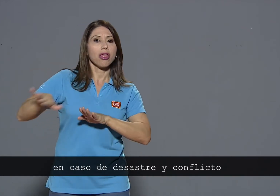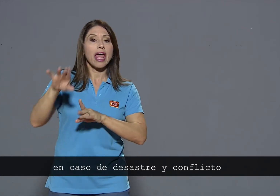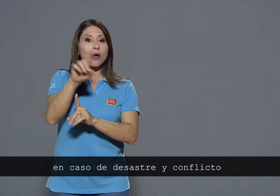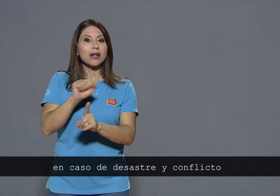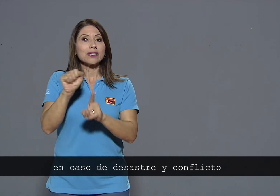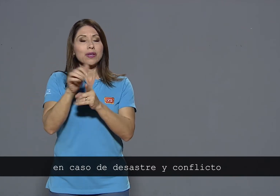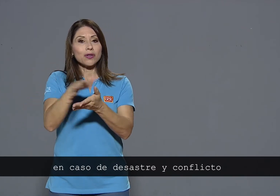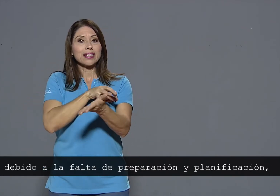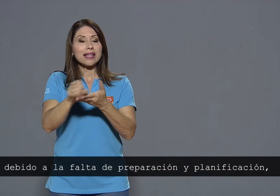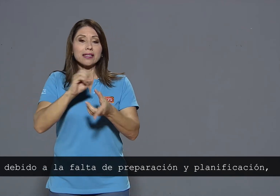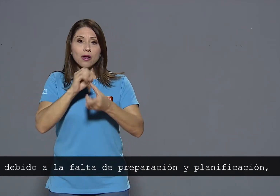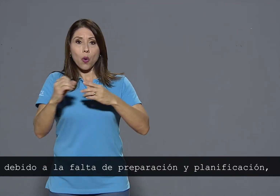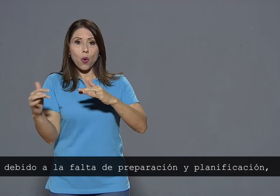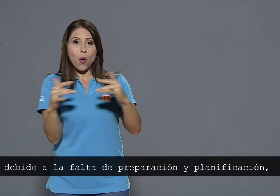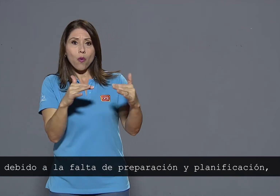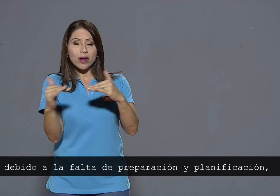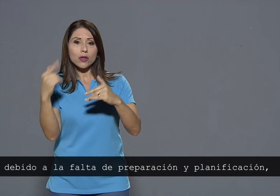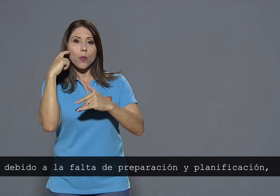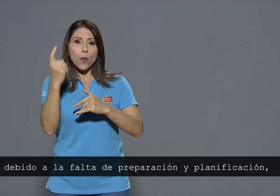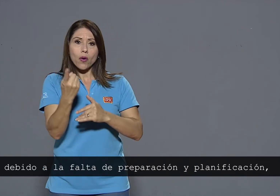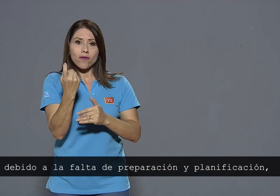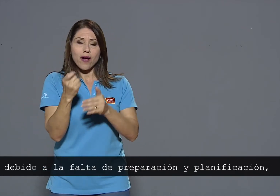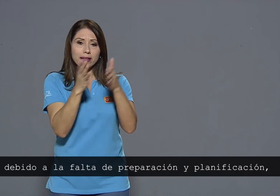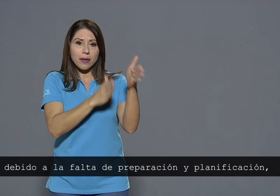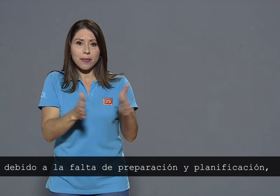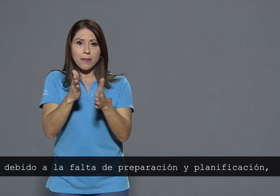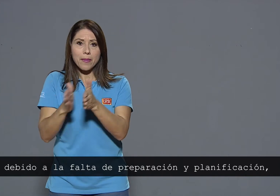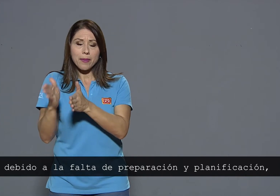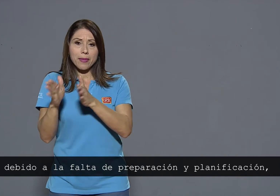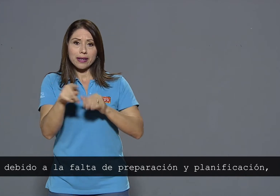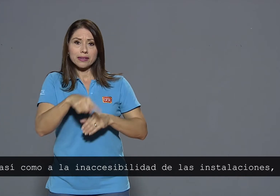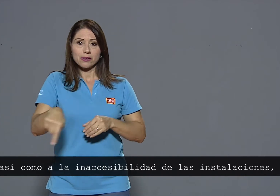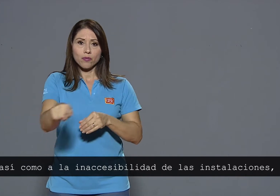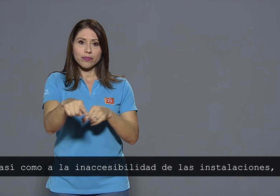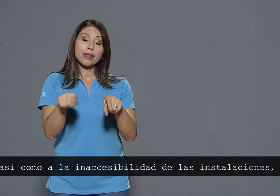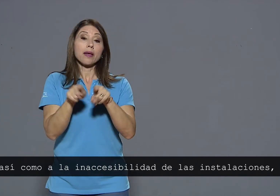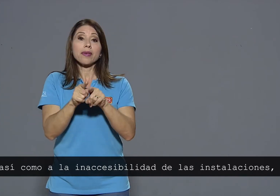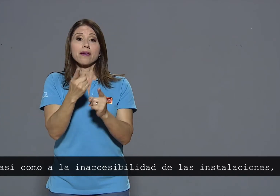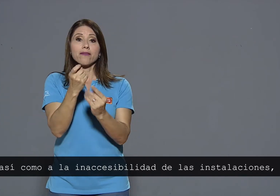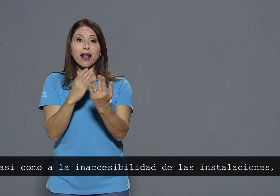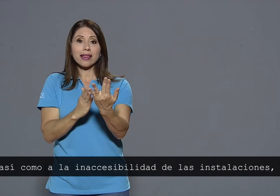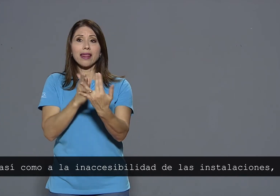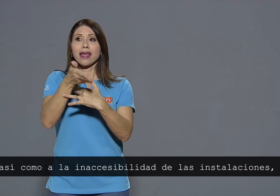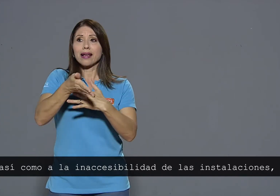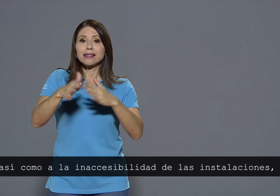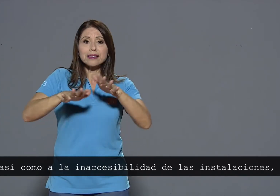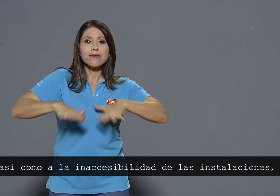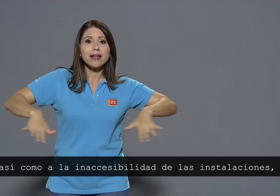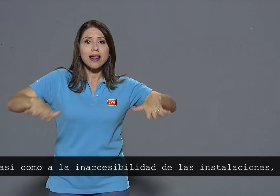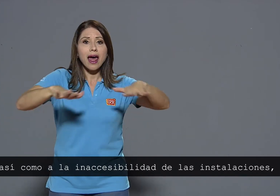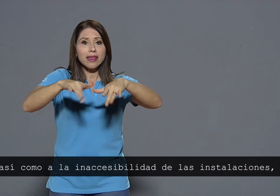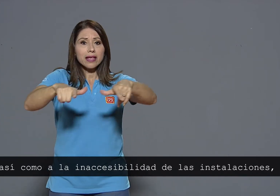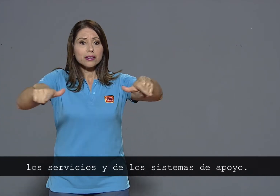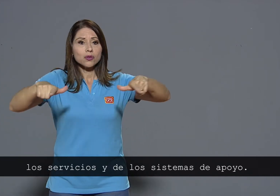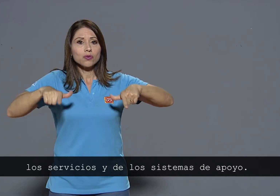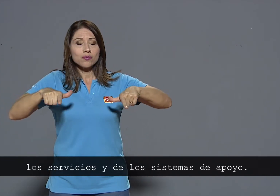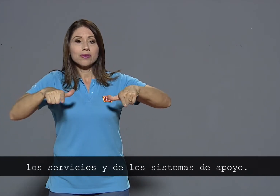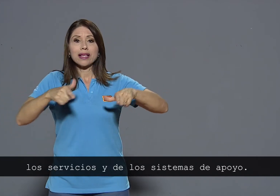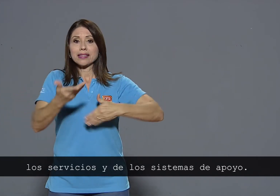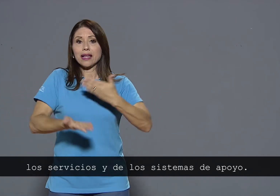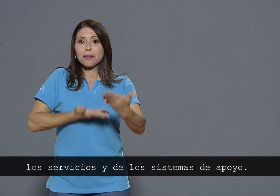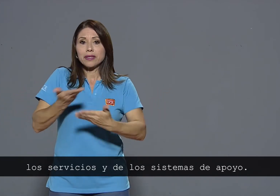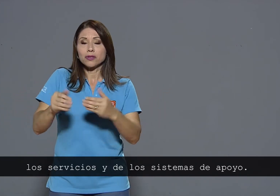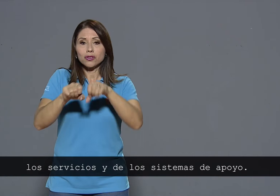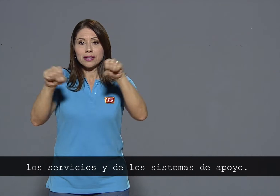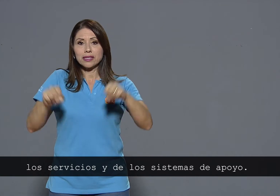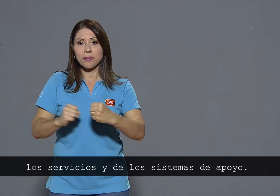desastre y conflicto, debido a la falta de preparación y planificación, así como la inaccesibilidad de las instalaciones, los